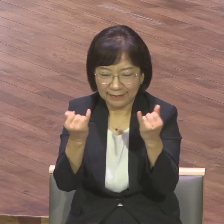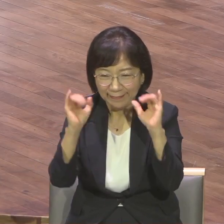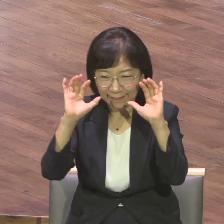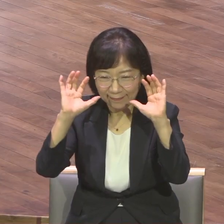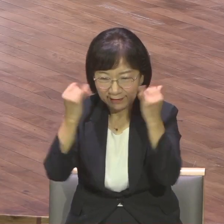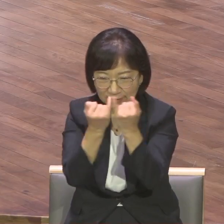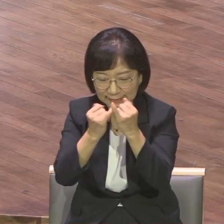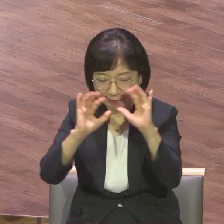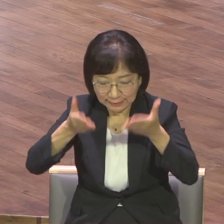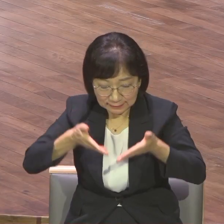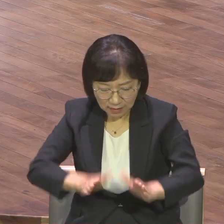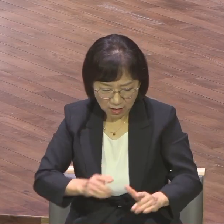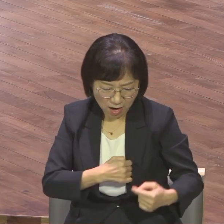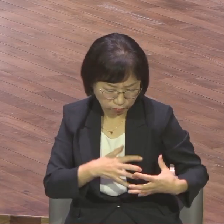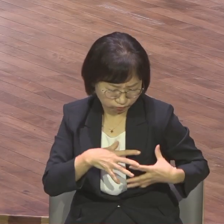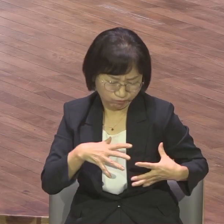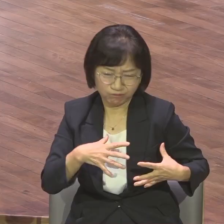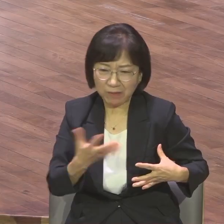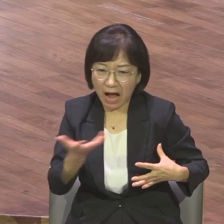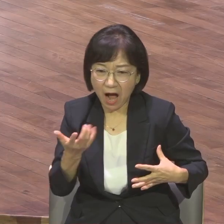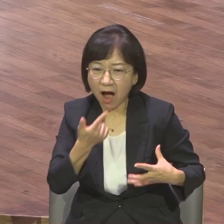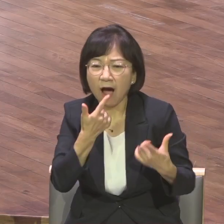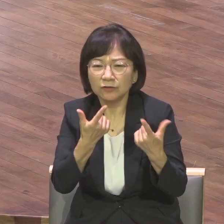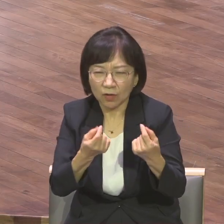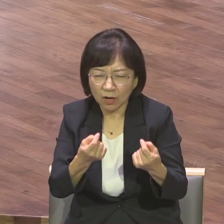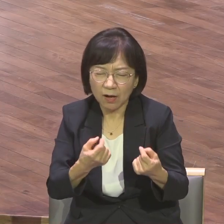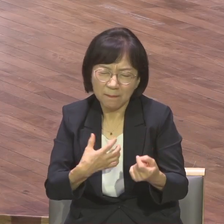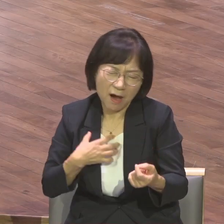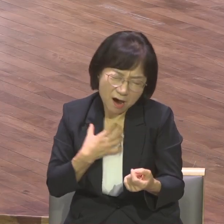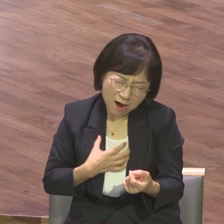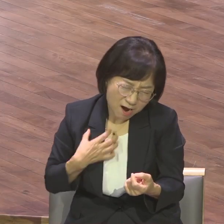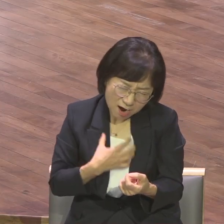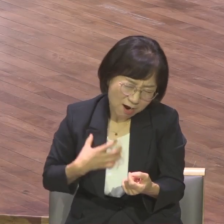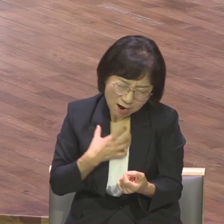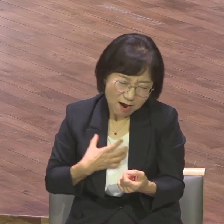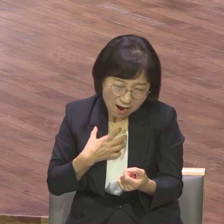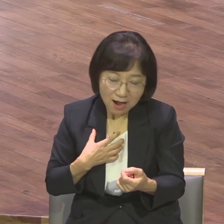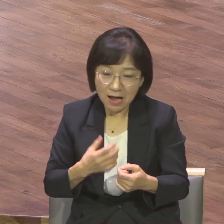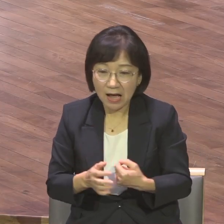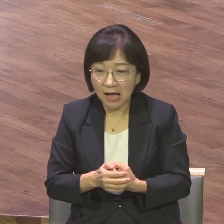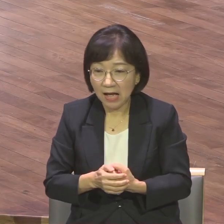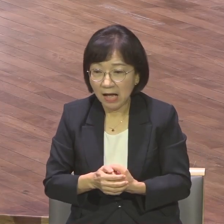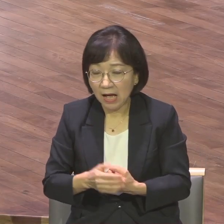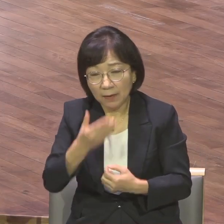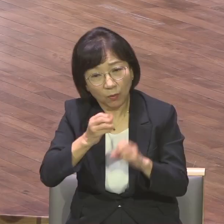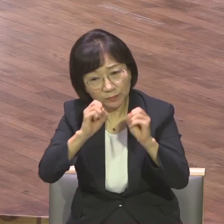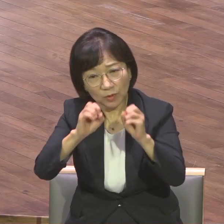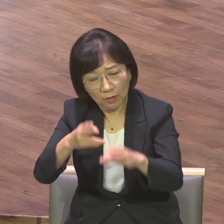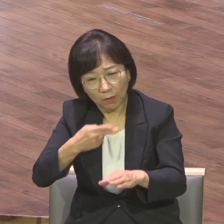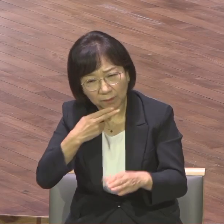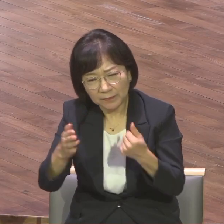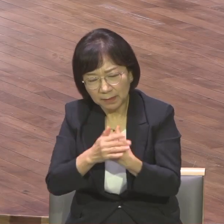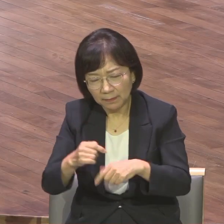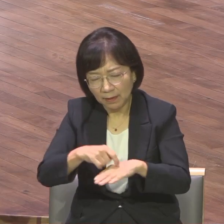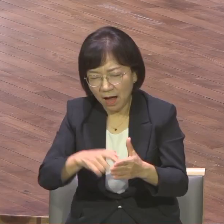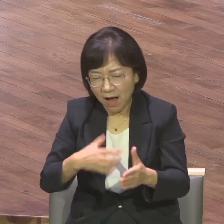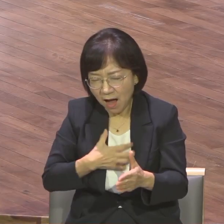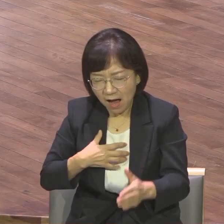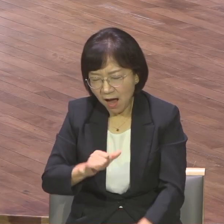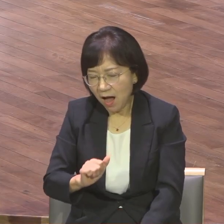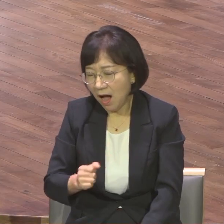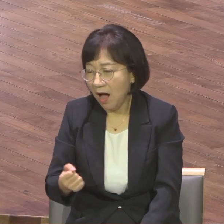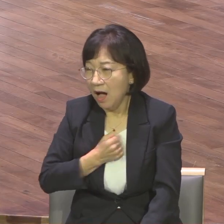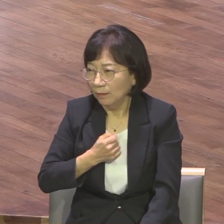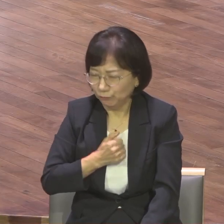못하니까 예레미야 그러잖아요. 내 마음이 불붙는 것 같아서 골수에 사무치니 답답하여 견딜